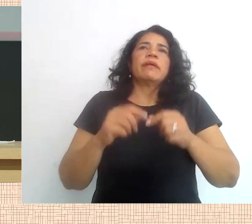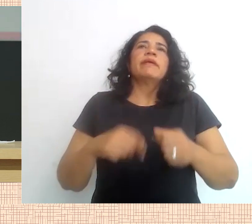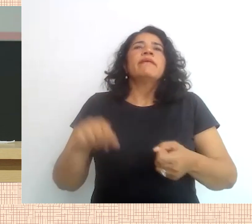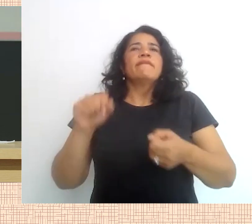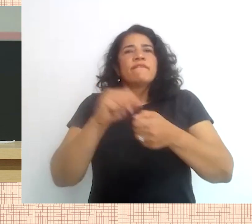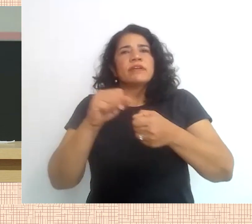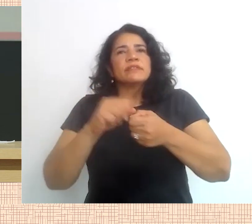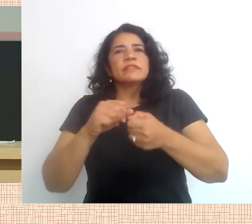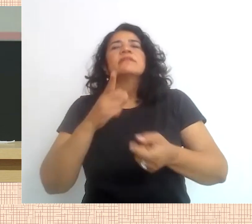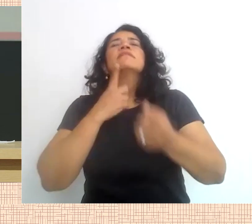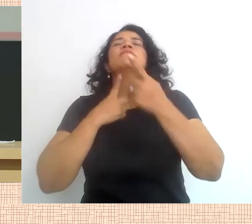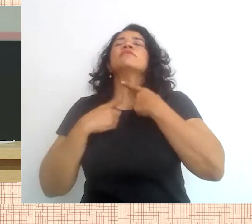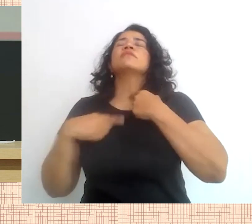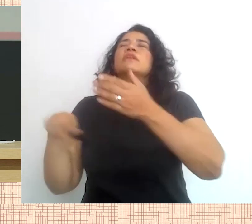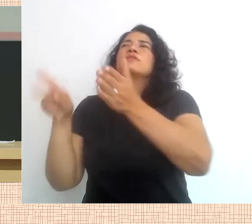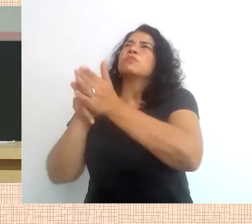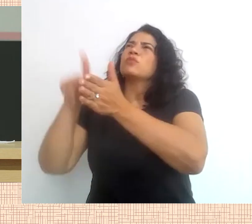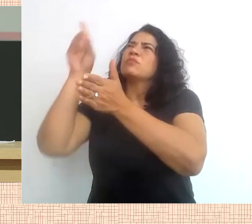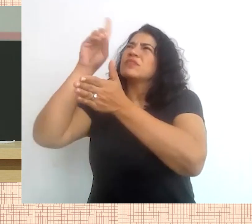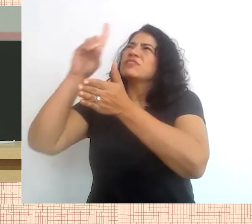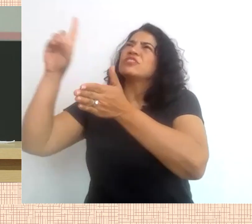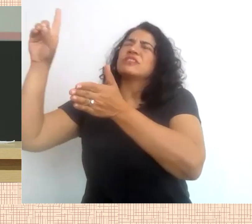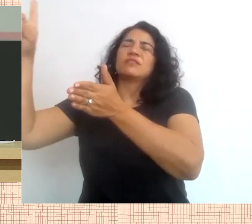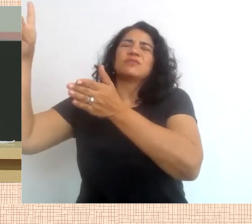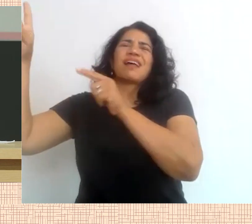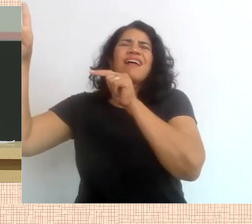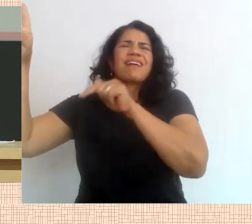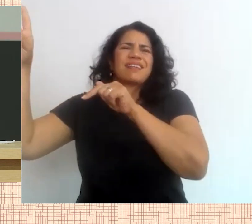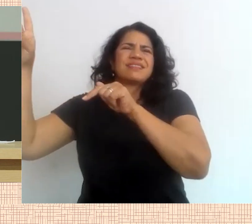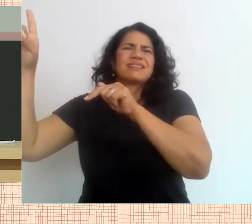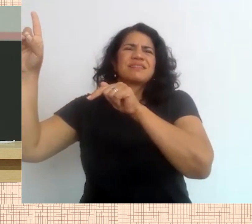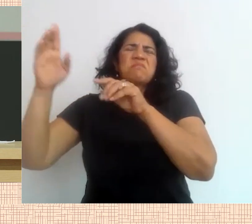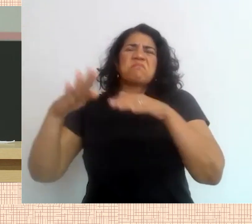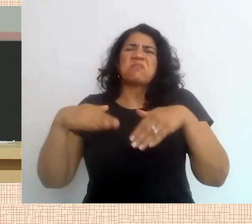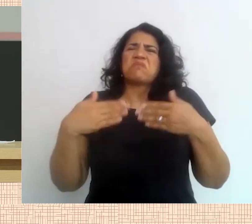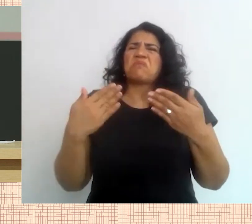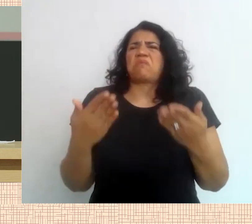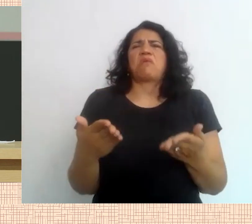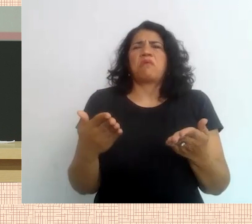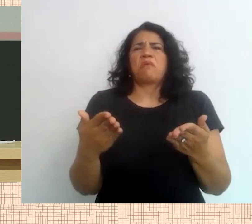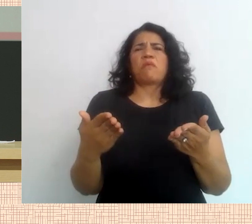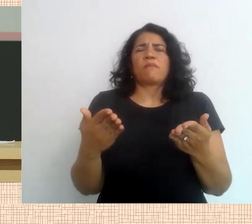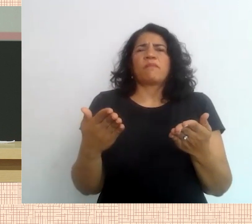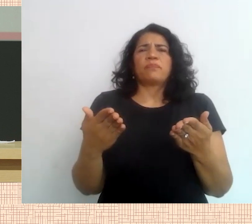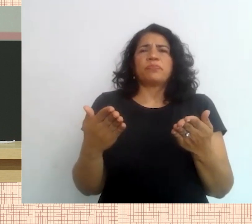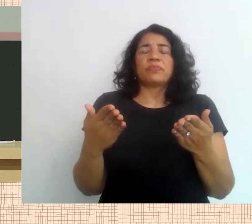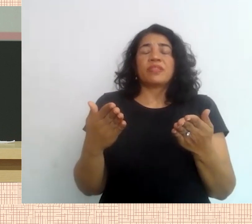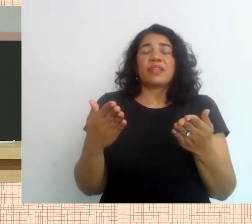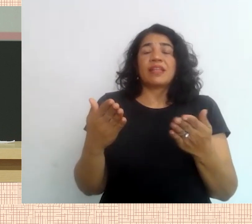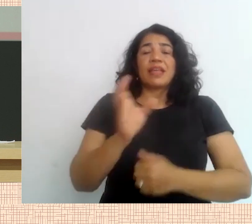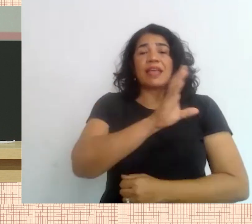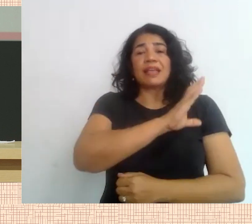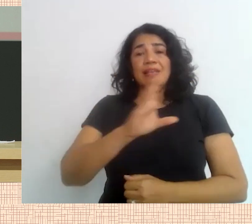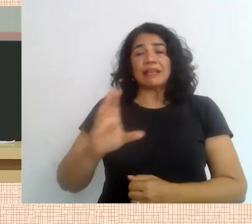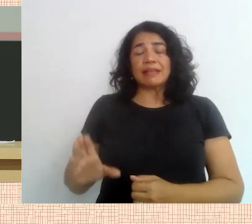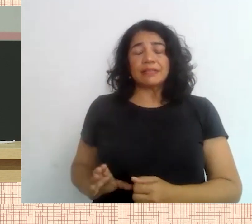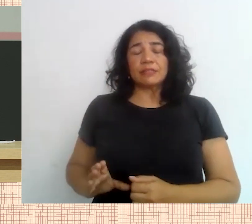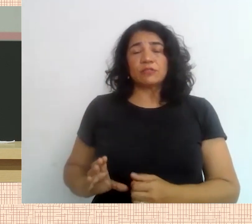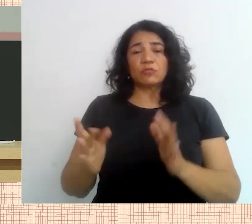porque a criação foi desconectada. Deus quer novamente colocar Cristo em primeiro